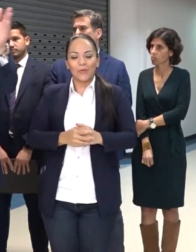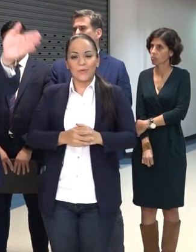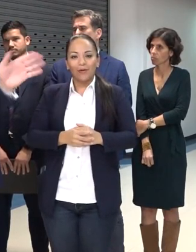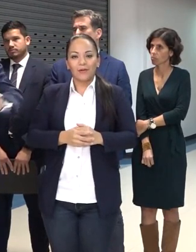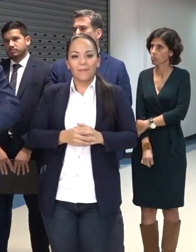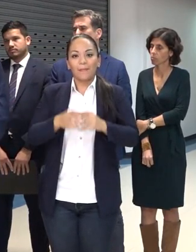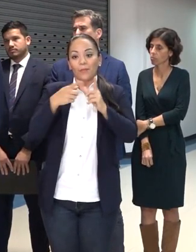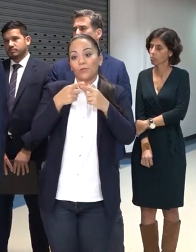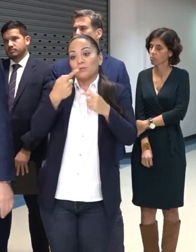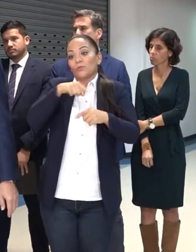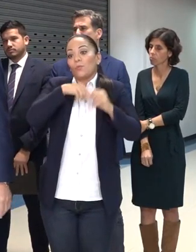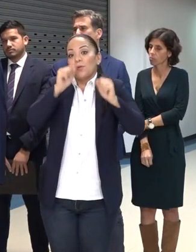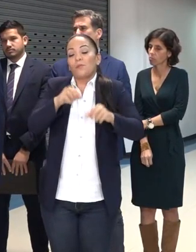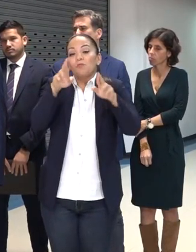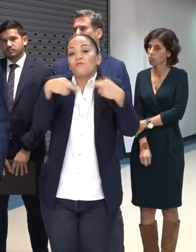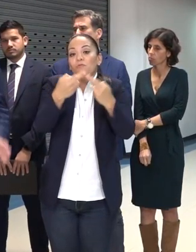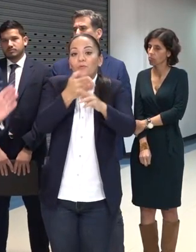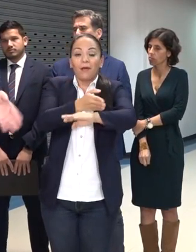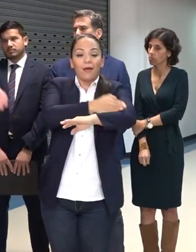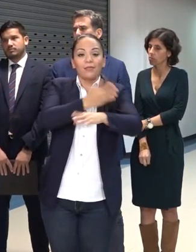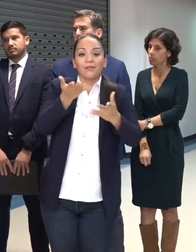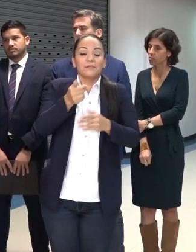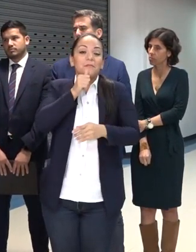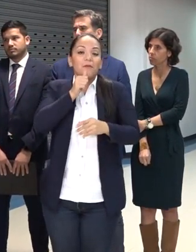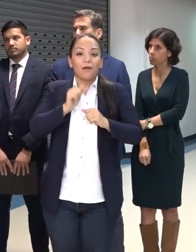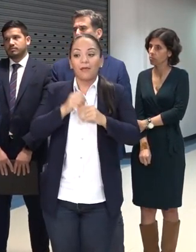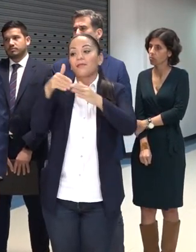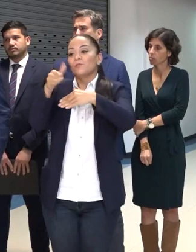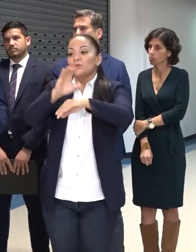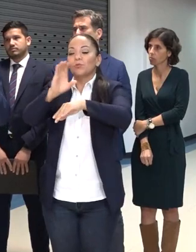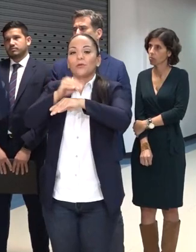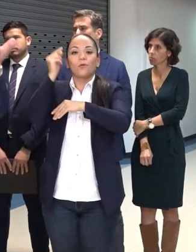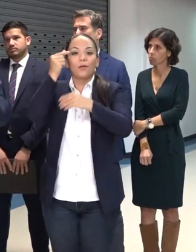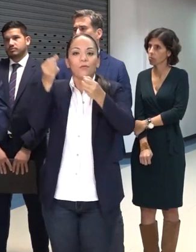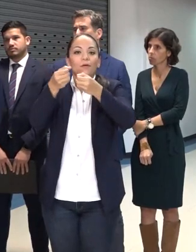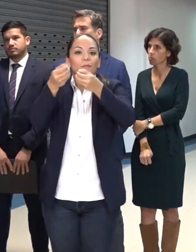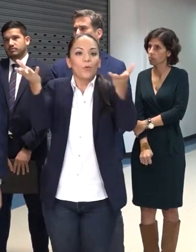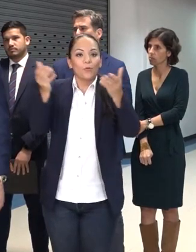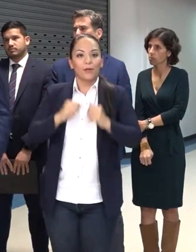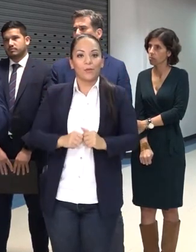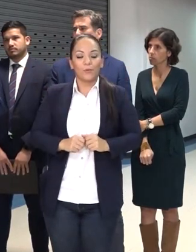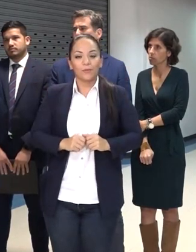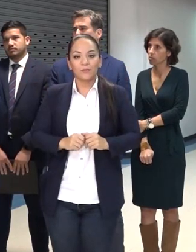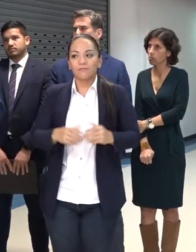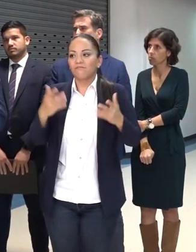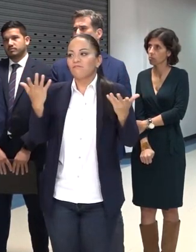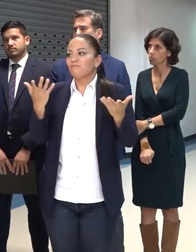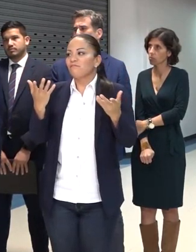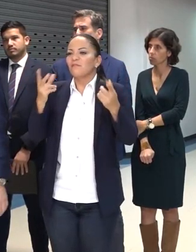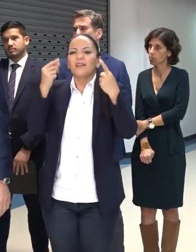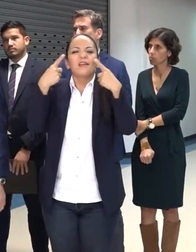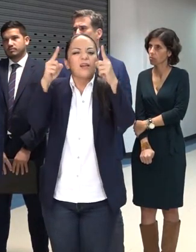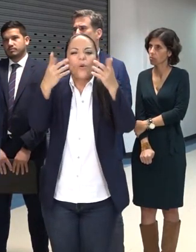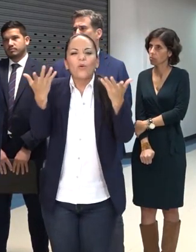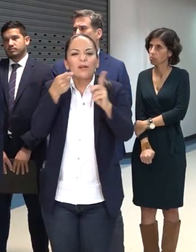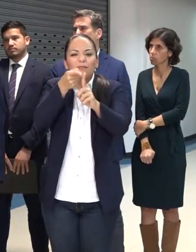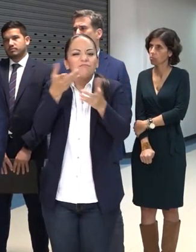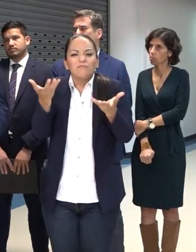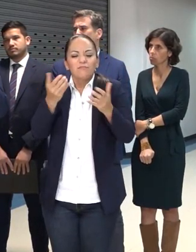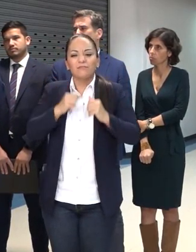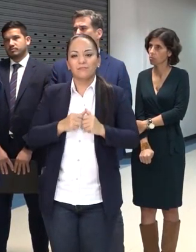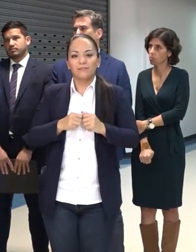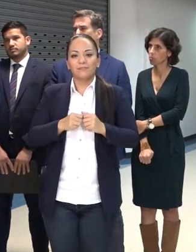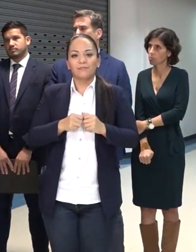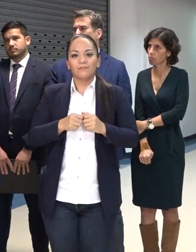Y entonces tenemos una reunión previa y después tenemos el Consejo de Gobierno que vamos a hacer público. ¿Qué se gana?